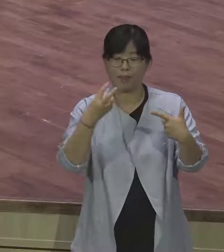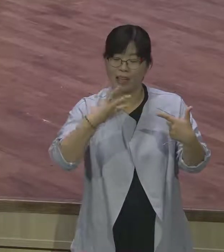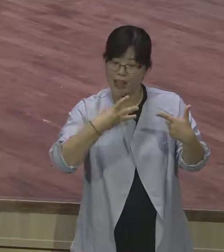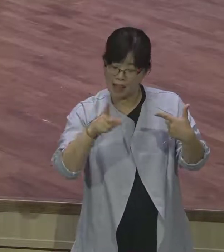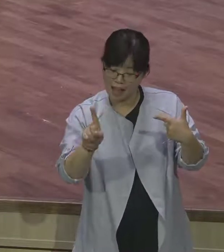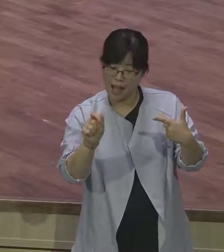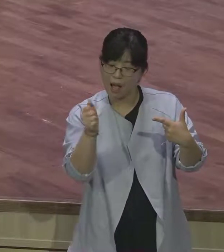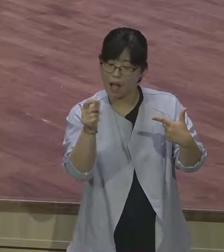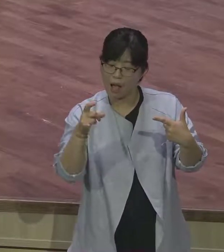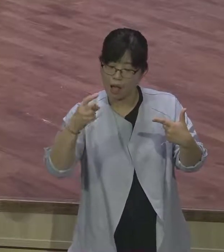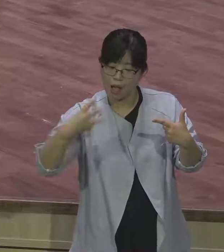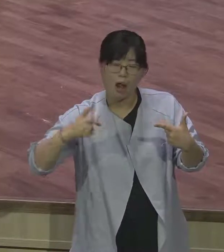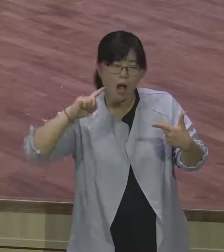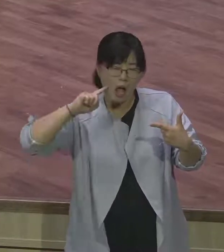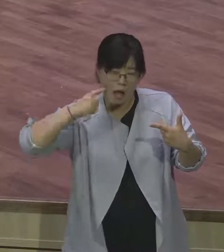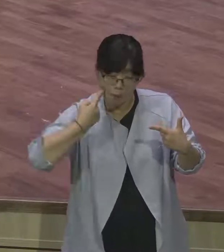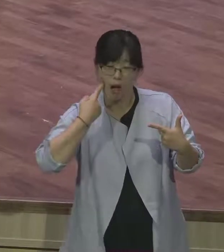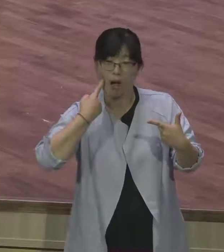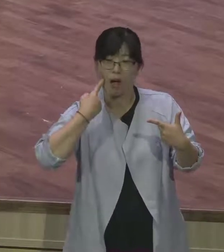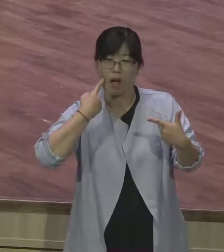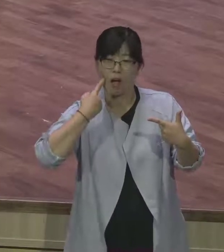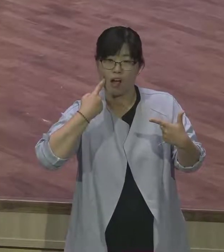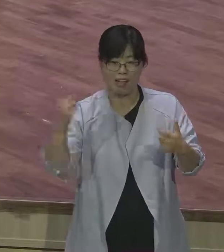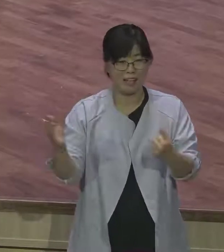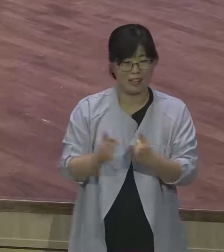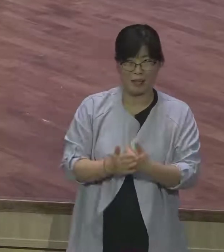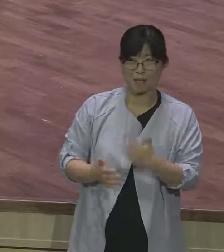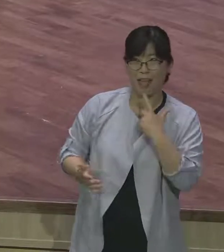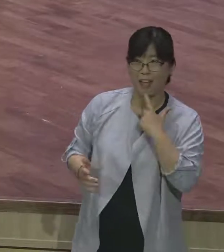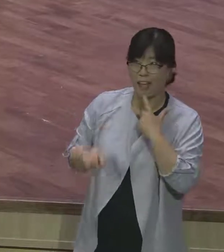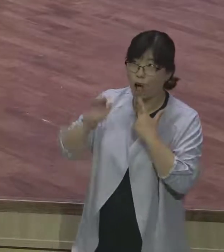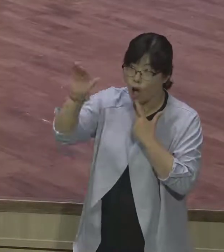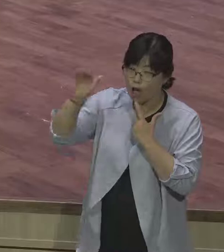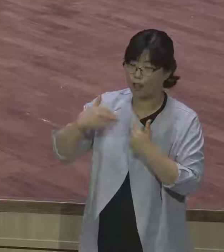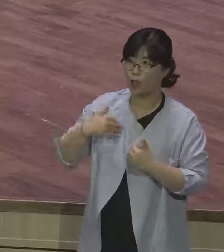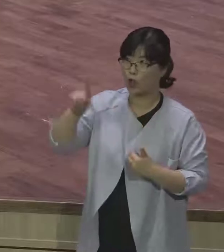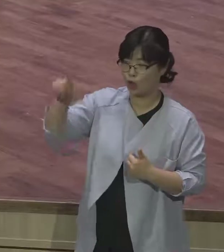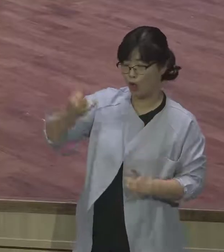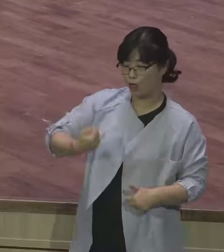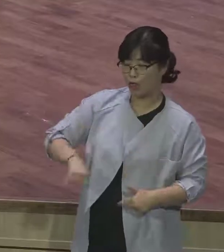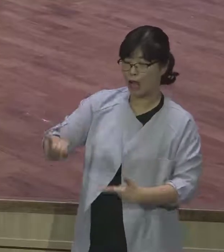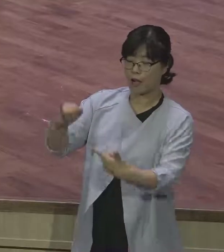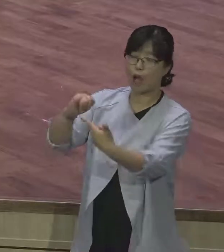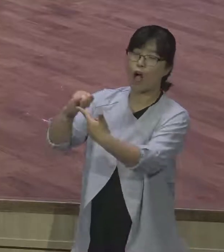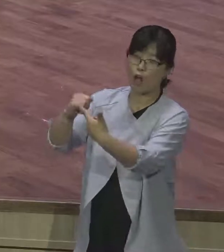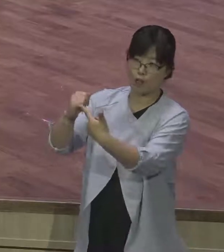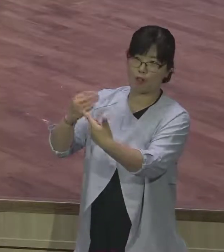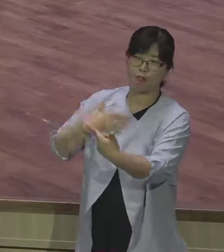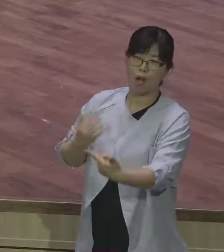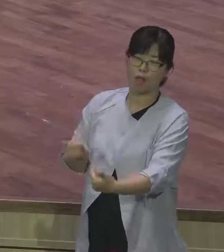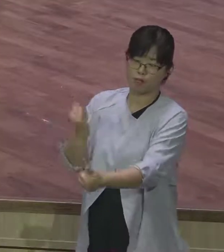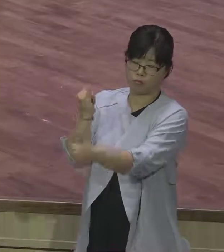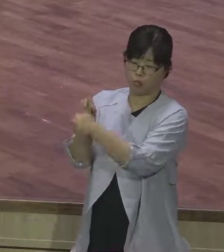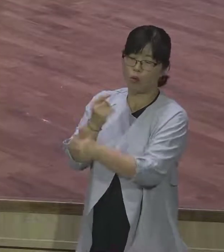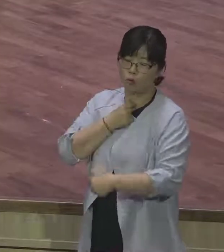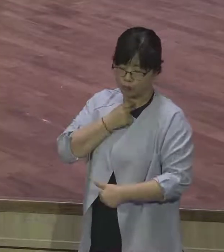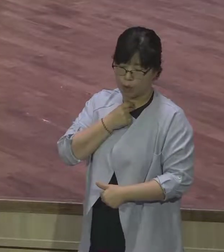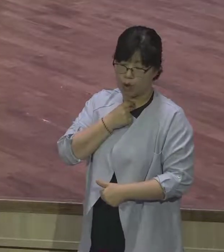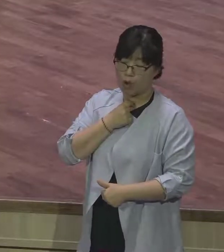그 대가로 그렇게 라헬을 달라고 했습니다. 왜냐하면 그 당시 관습에 따르게 되면